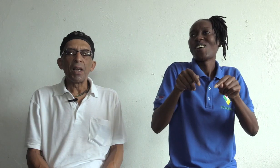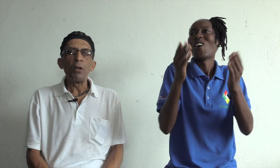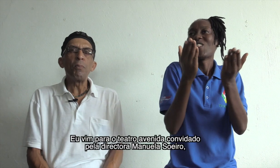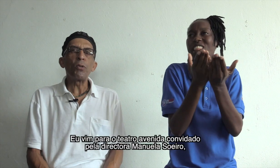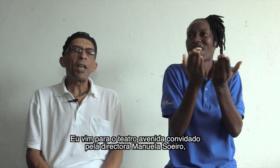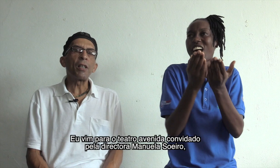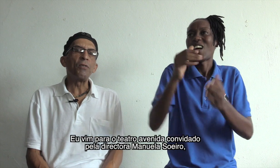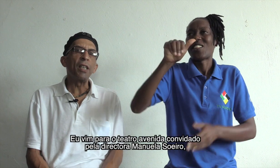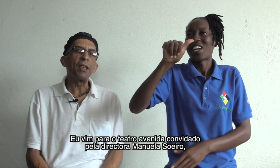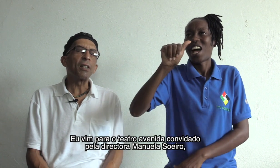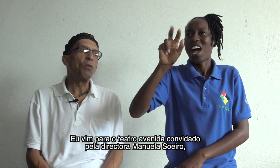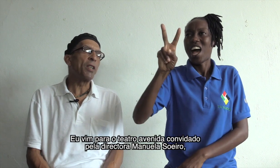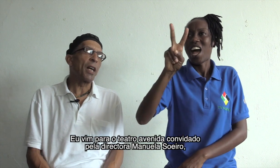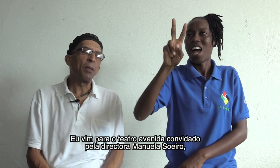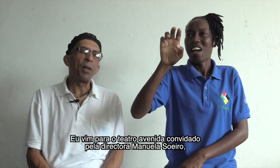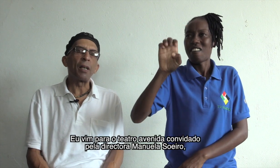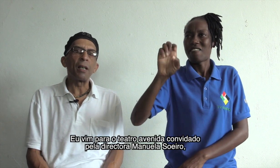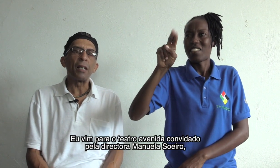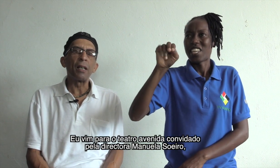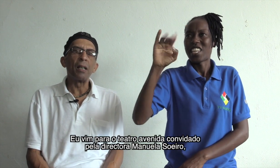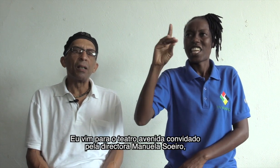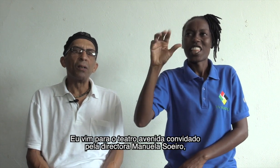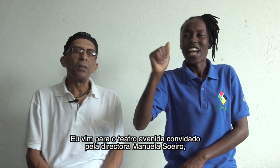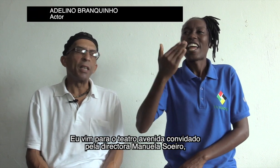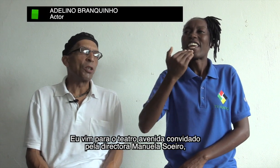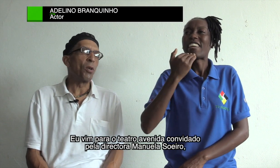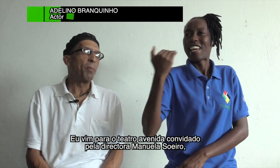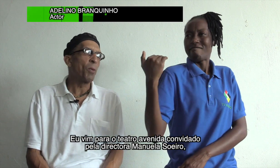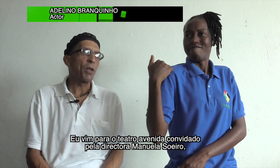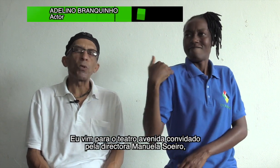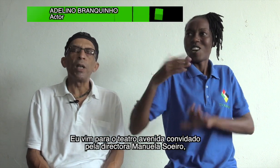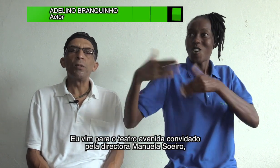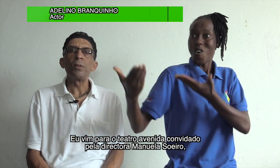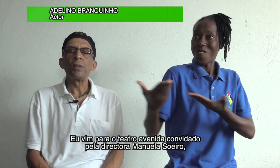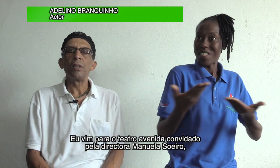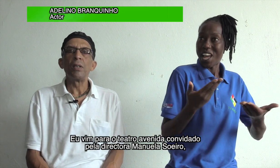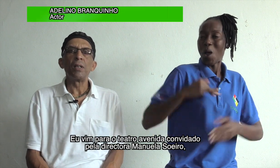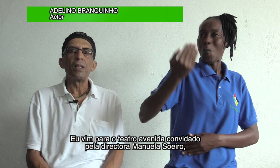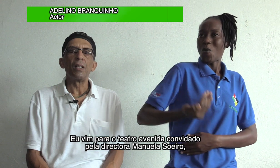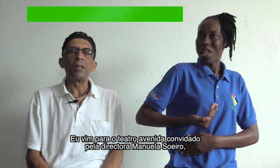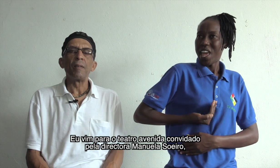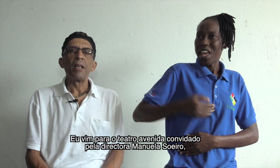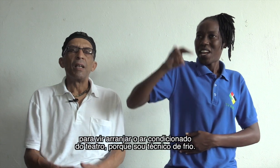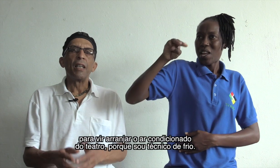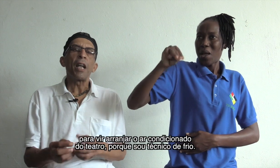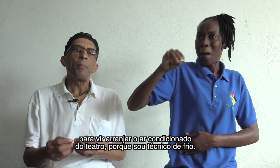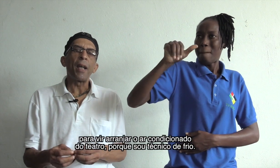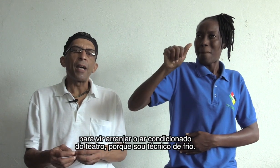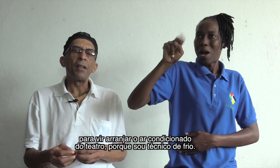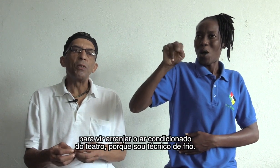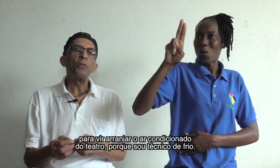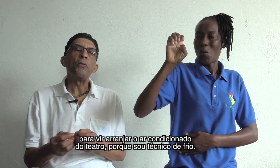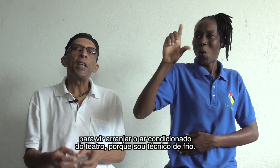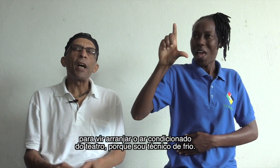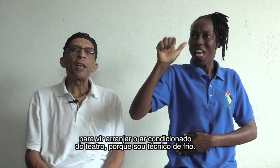Eu vim para o Teatro Avenida convidada pela diretora Manuela Sueiro, que era